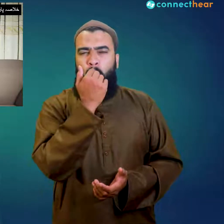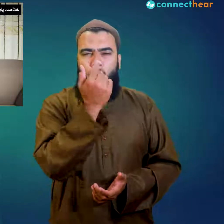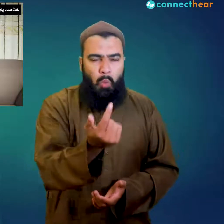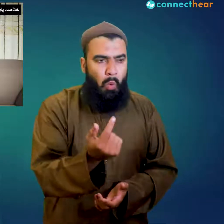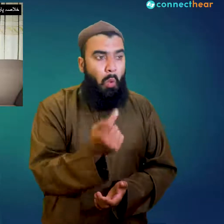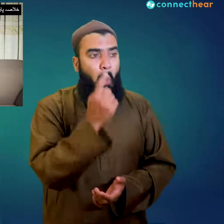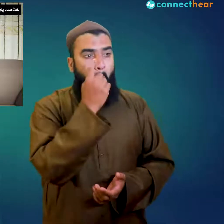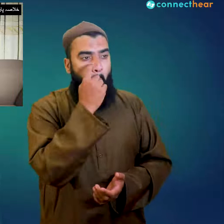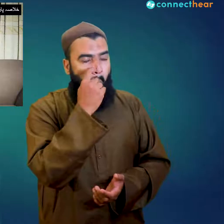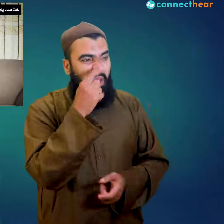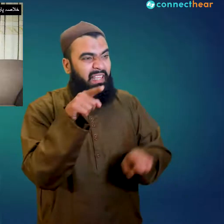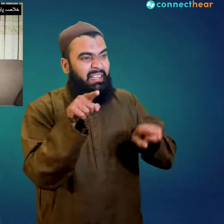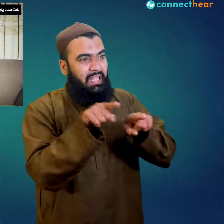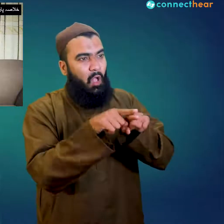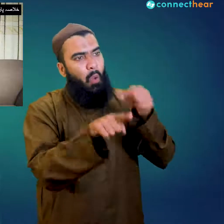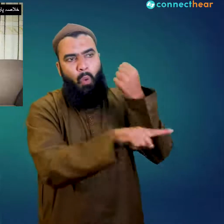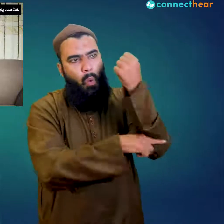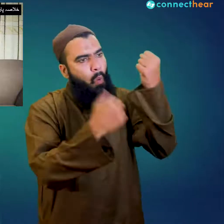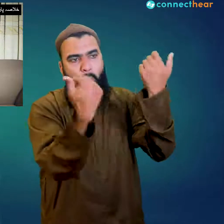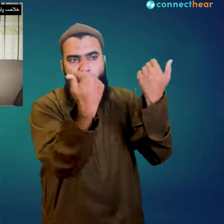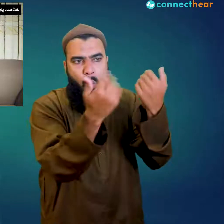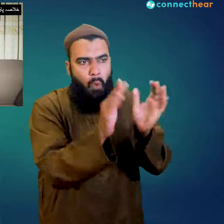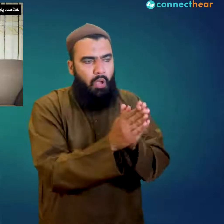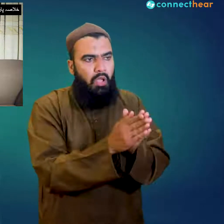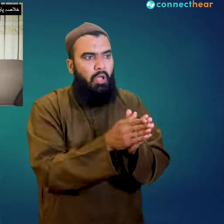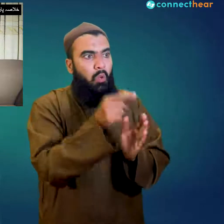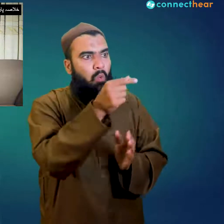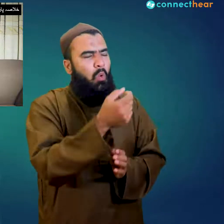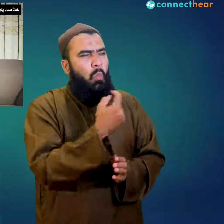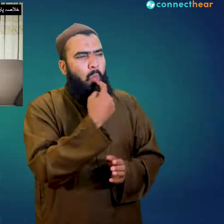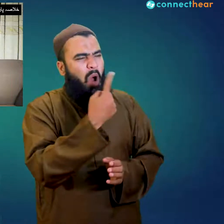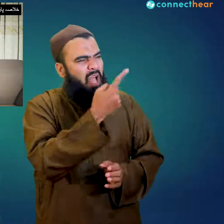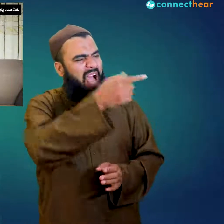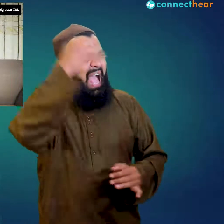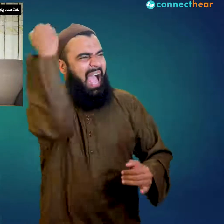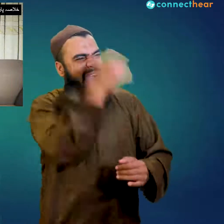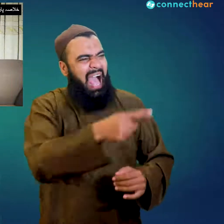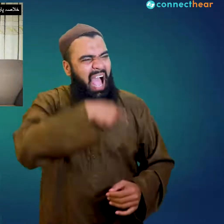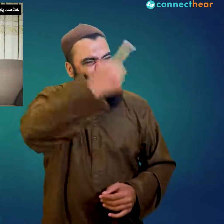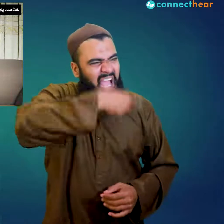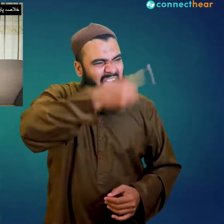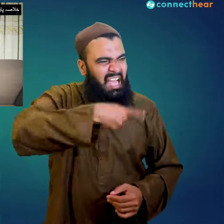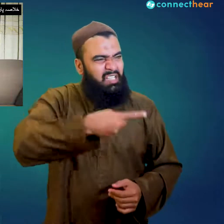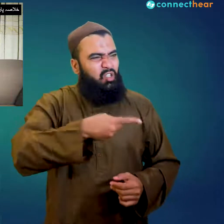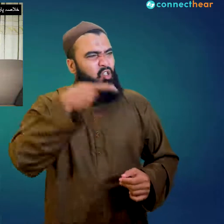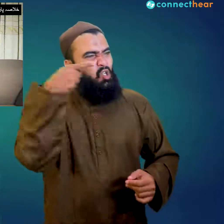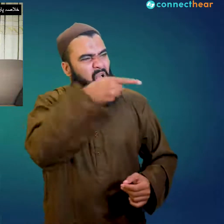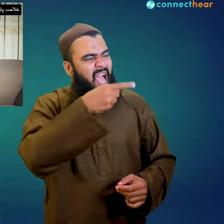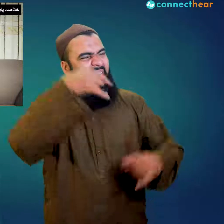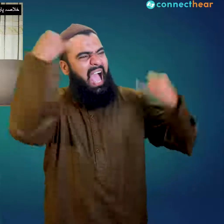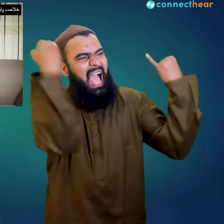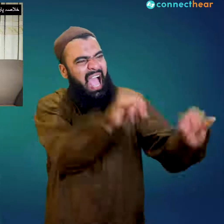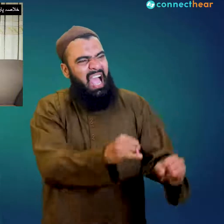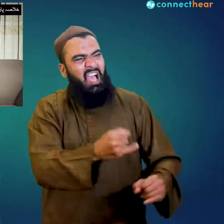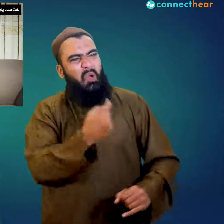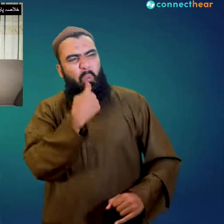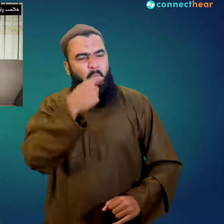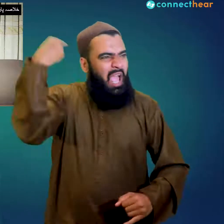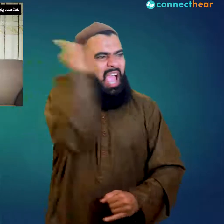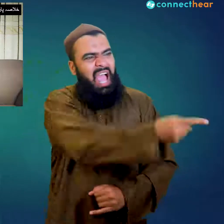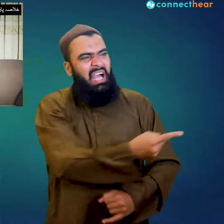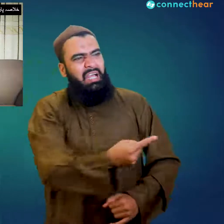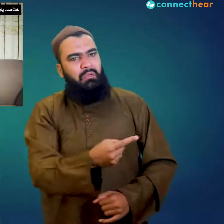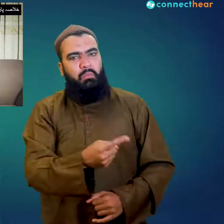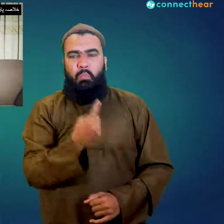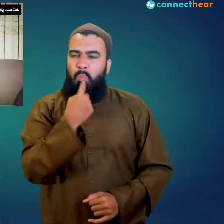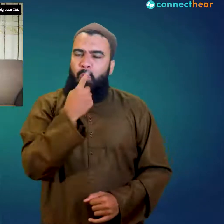قصور سرزد ہو جائے تو اس پر تنبیہ کرنا، تعدیب کرنا اور اصلاح کی جو صورت ہے وہ اس آیت میں بیان